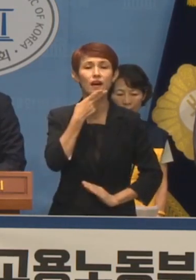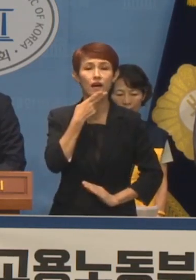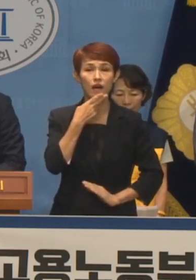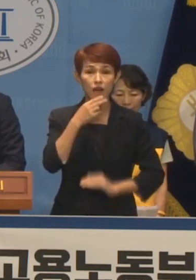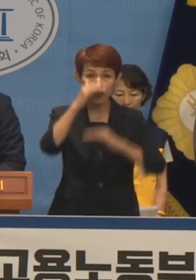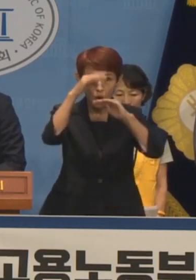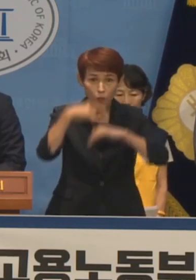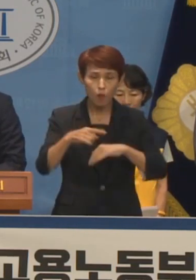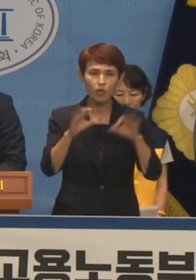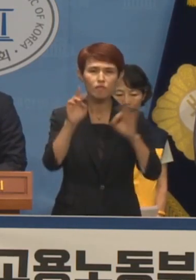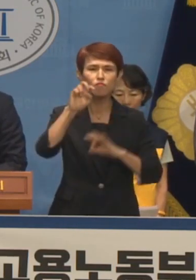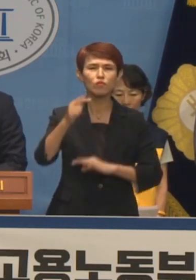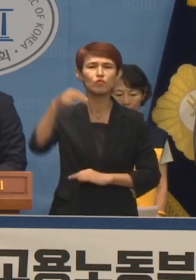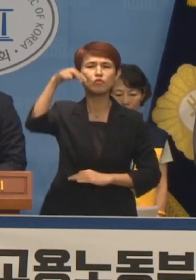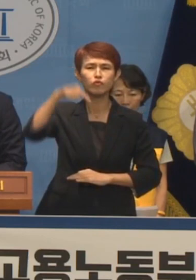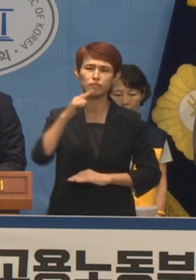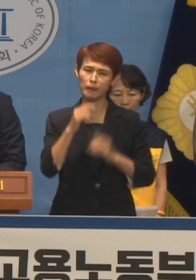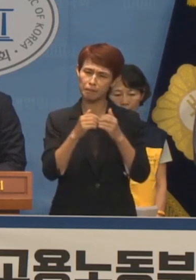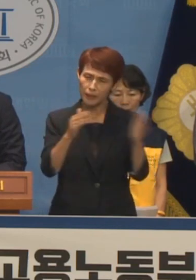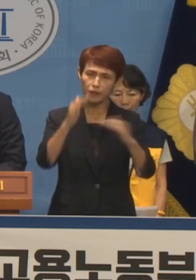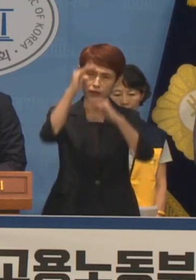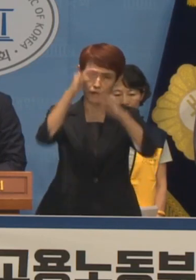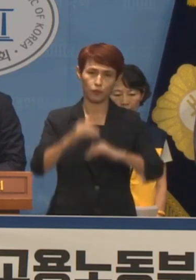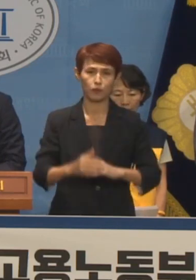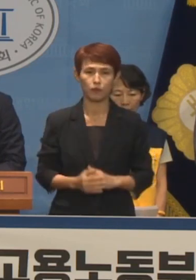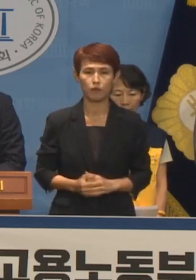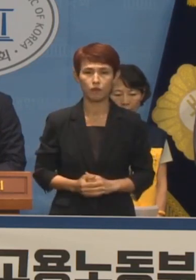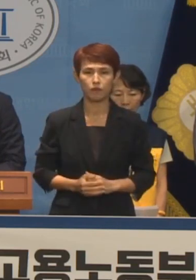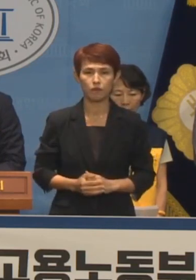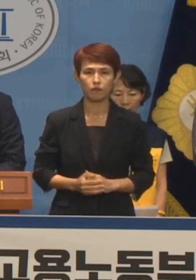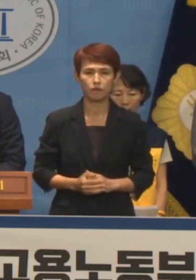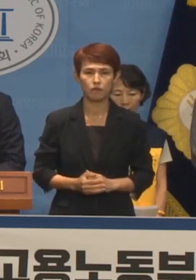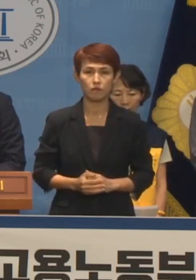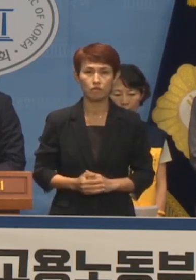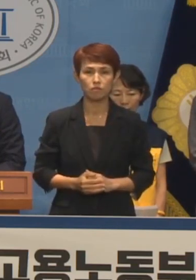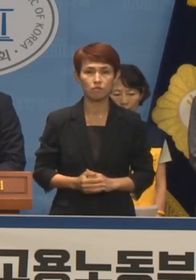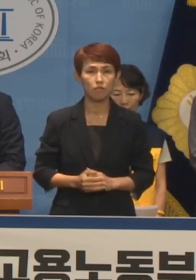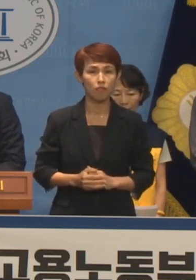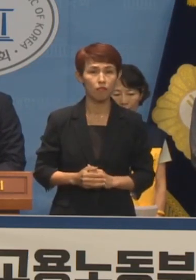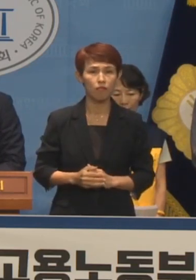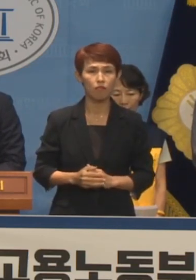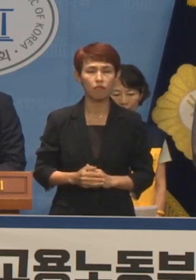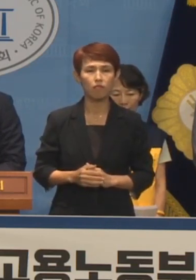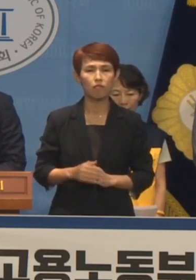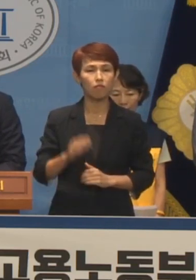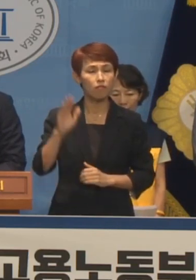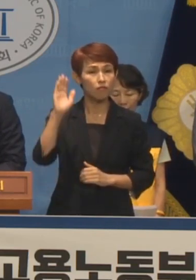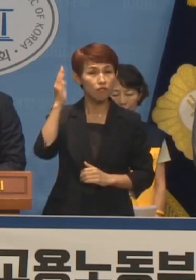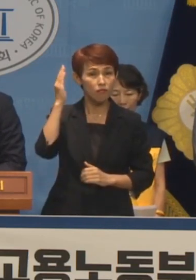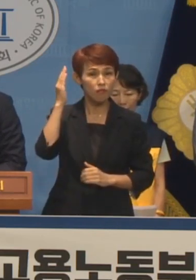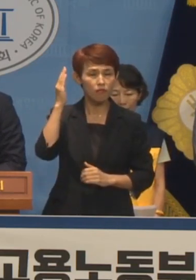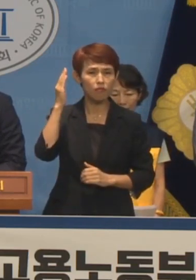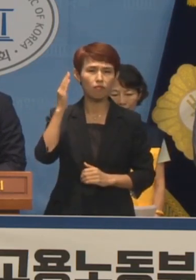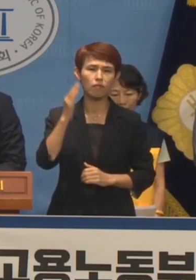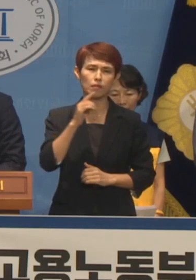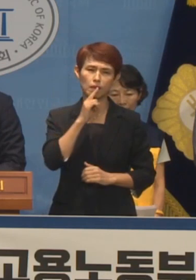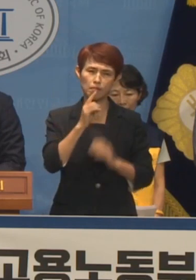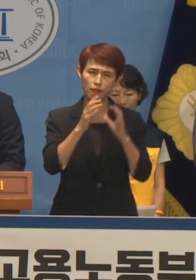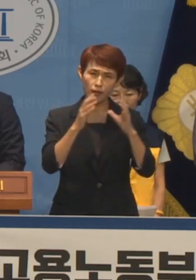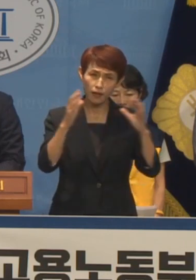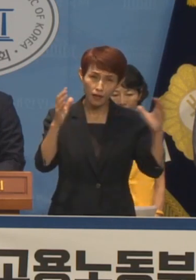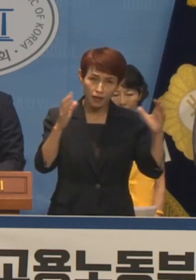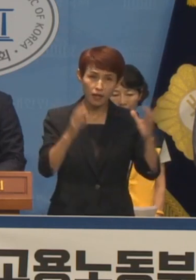과거 발언들입니다. 이뿐만 아니라 최근에는 제주 4.3 항쟁을 좌익 폭동이라고 매도한 사실도